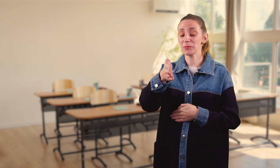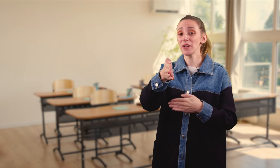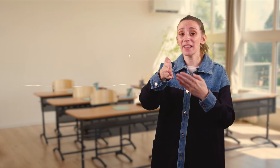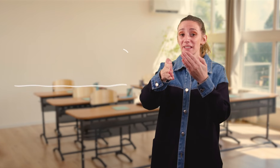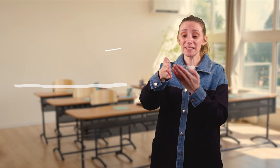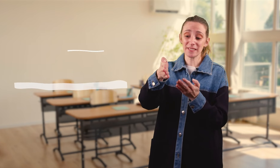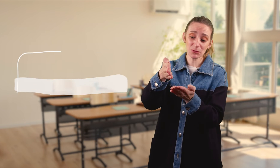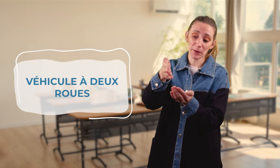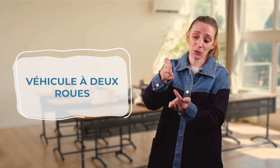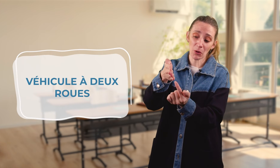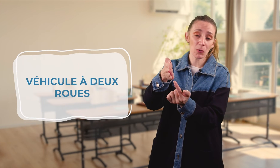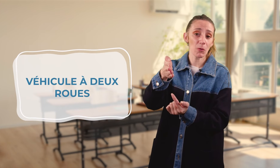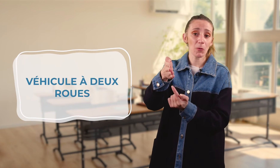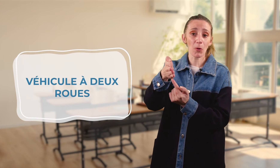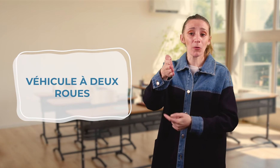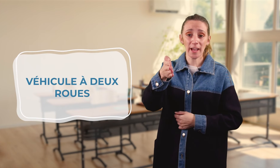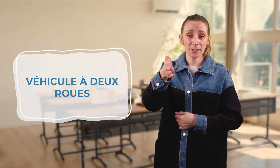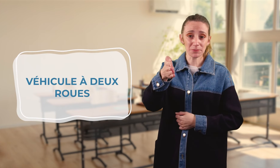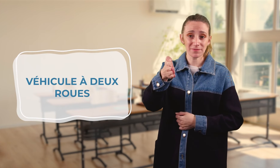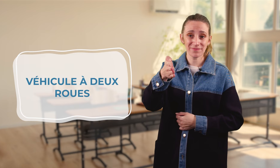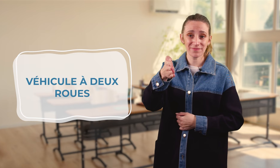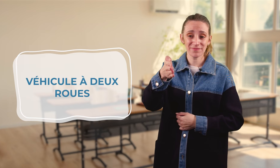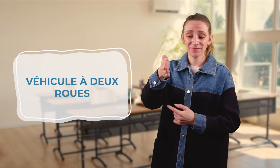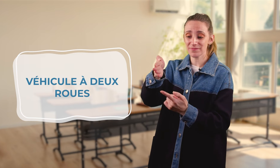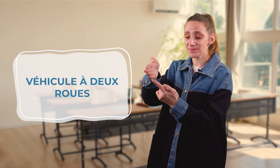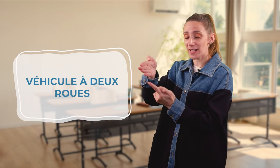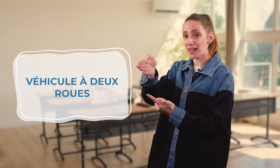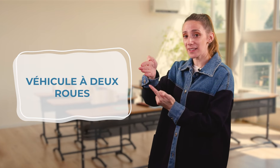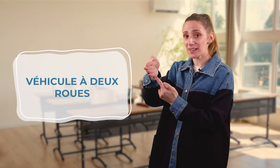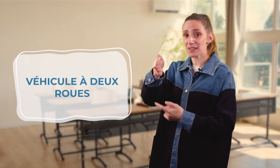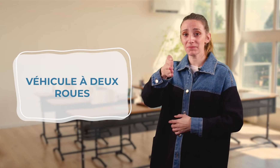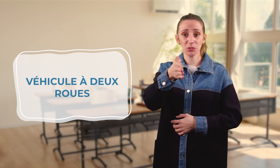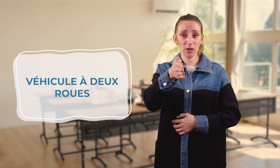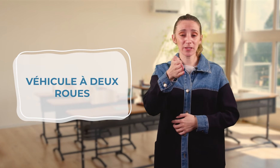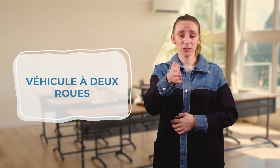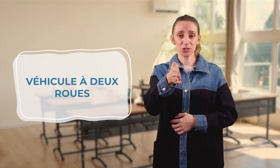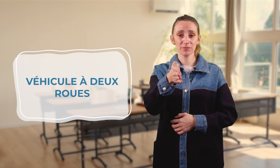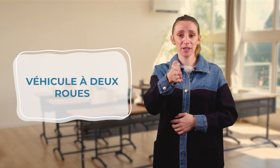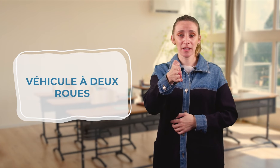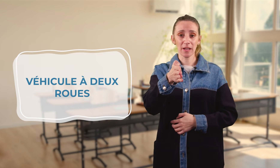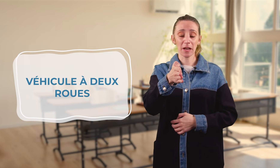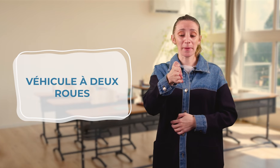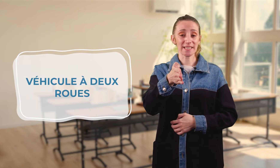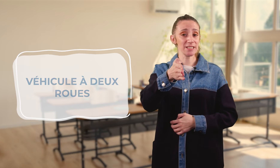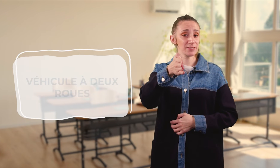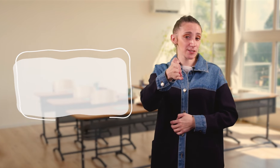Effectivement, ici tout simplement, on a les roues, là et là, sur la tranche. La main active est